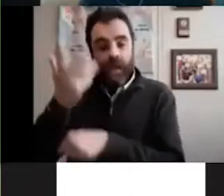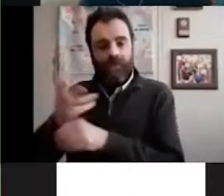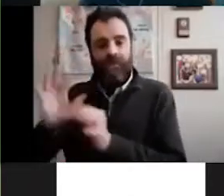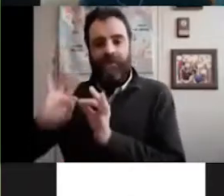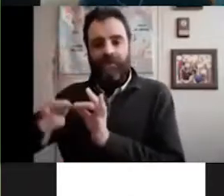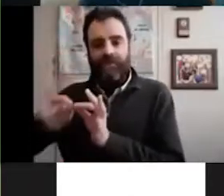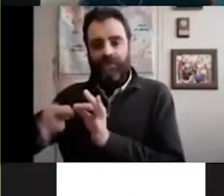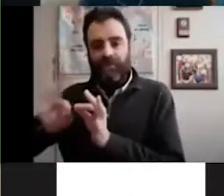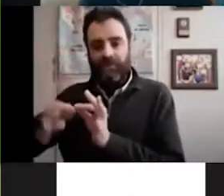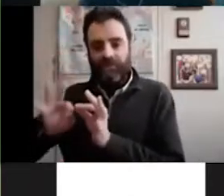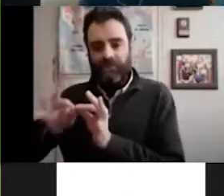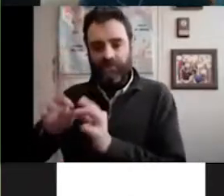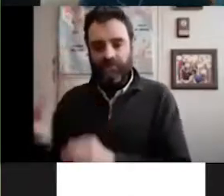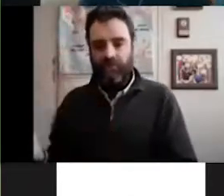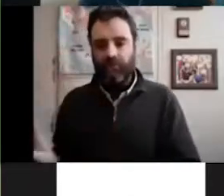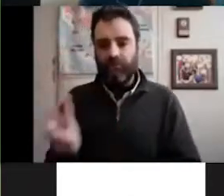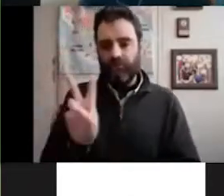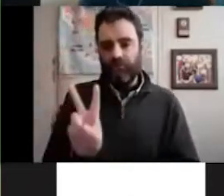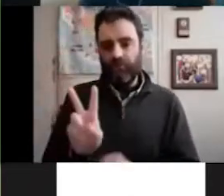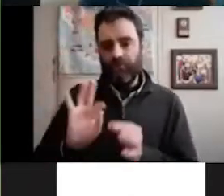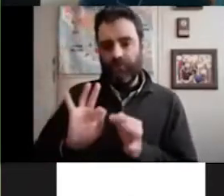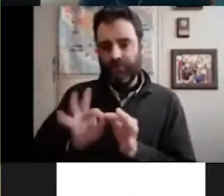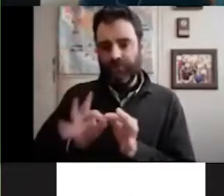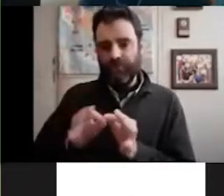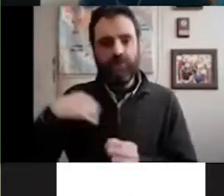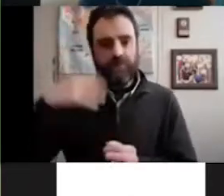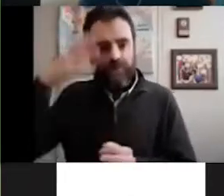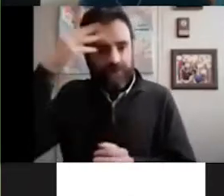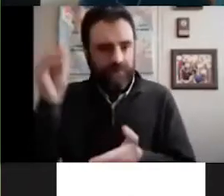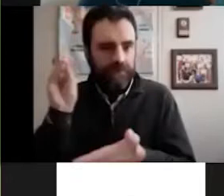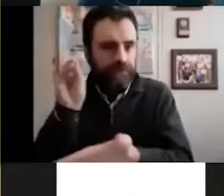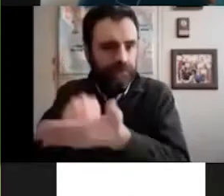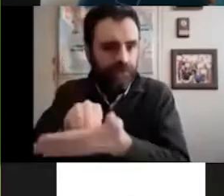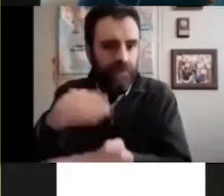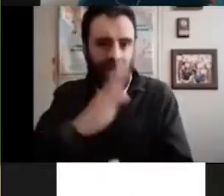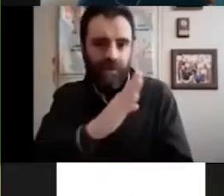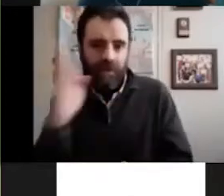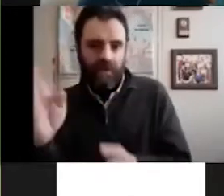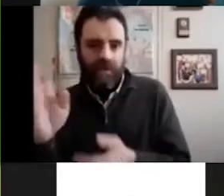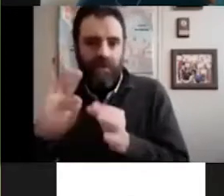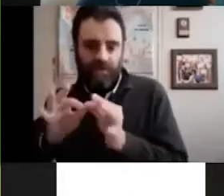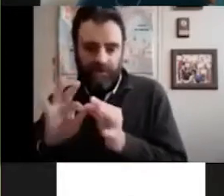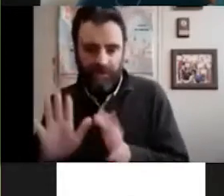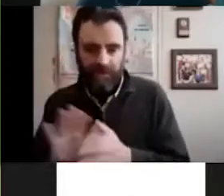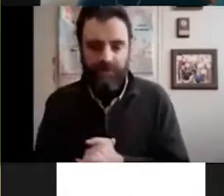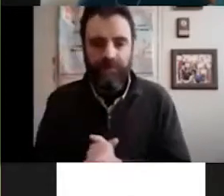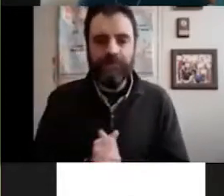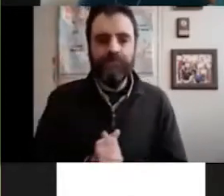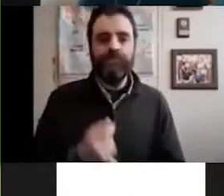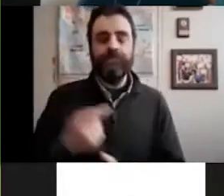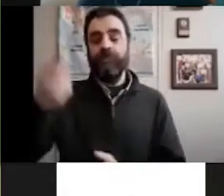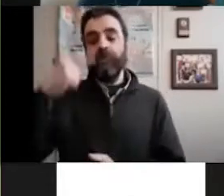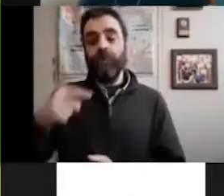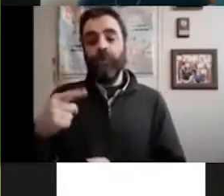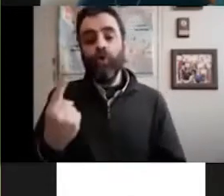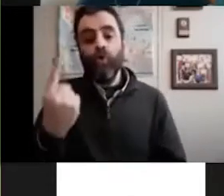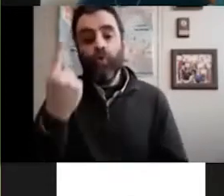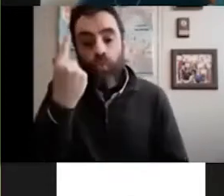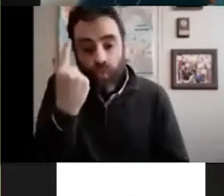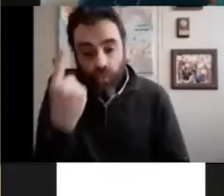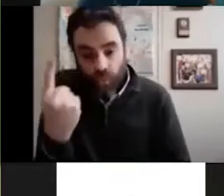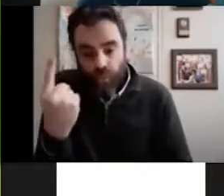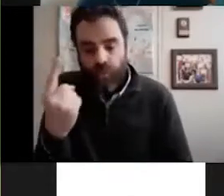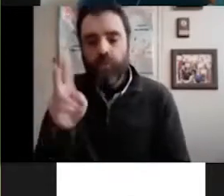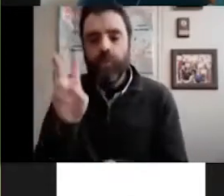saben un poquitito de lengua de señas, están en un aumento, pero participan con intérprete durante la clase, los 8 profesores de educación media. Me faltó ponerlo